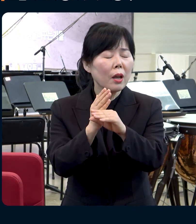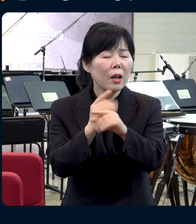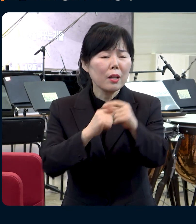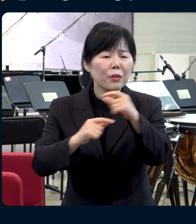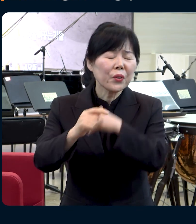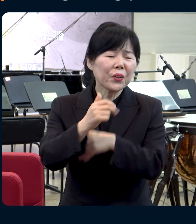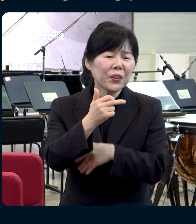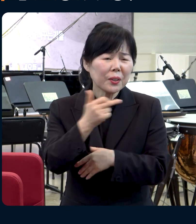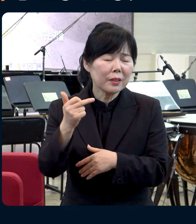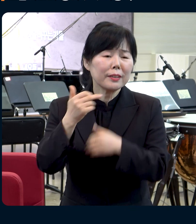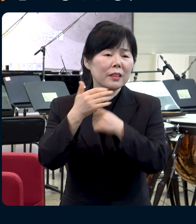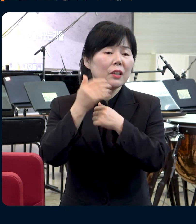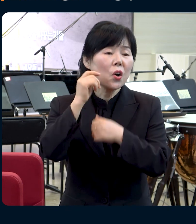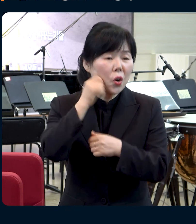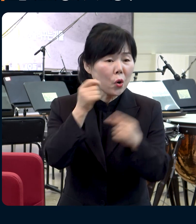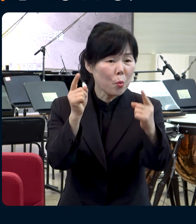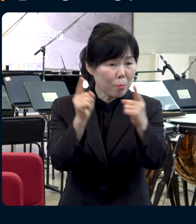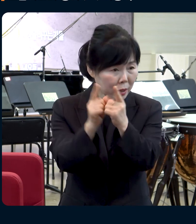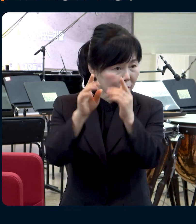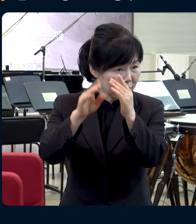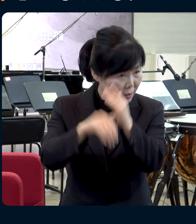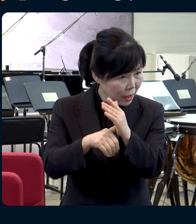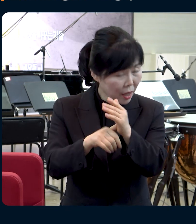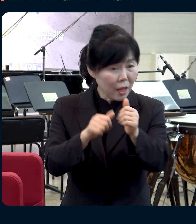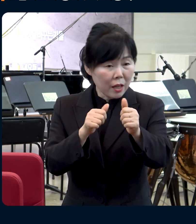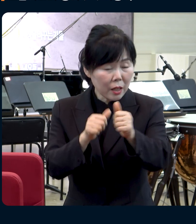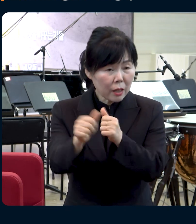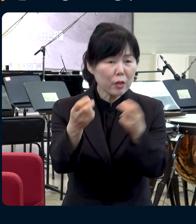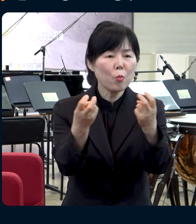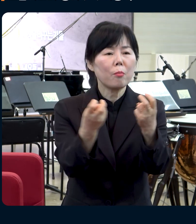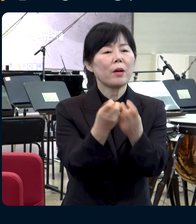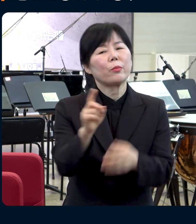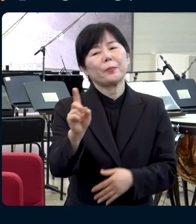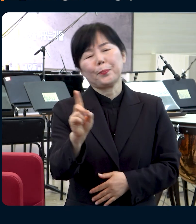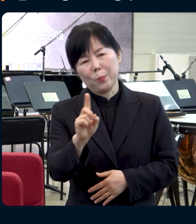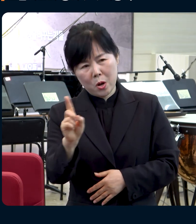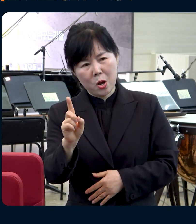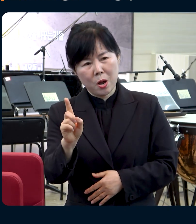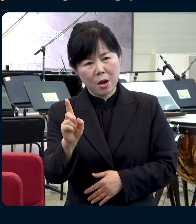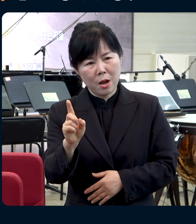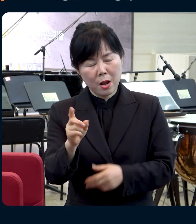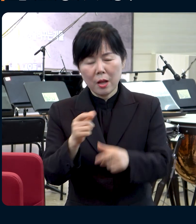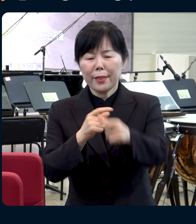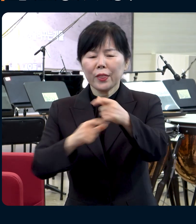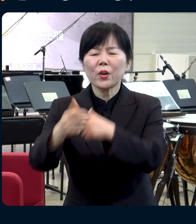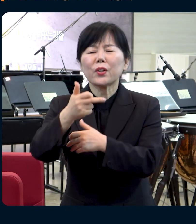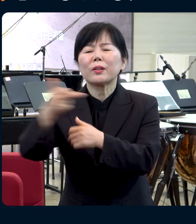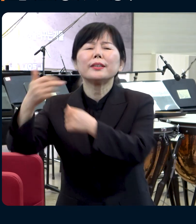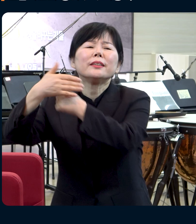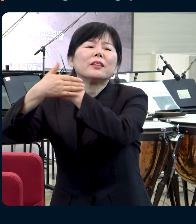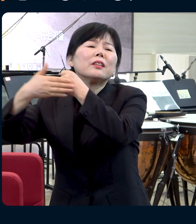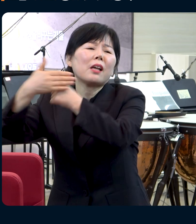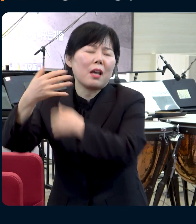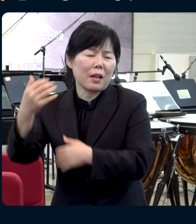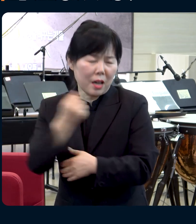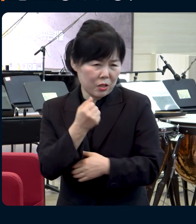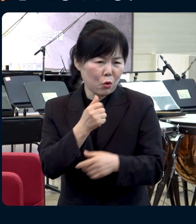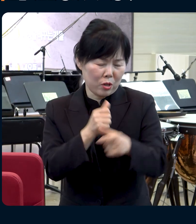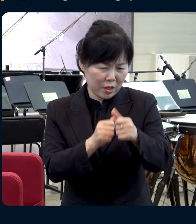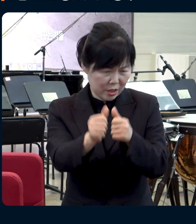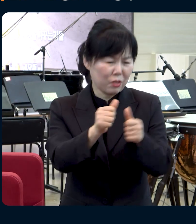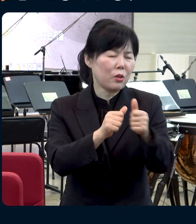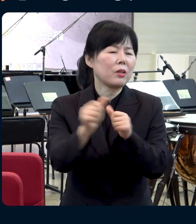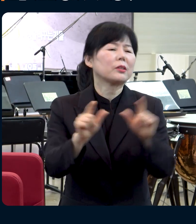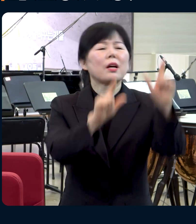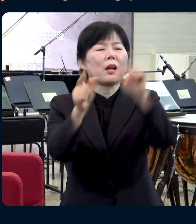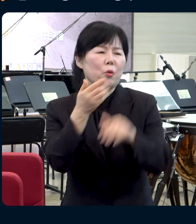풍랑과 더 큰 어려움이 찾아올 때 그것을 이겨낼 수 있는 것은요, 더 큰 은혜로 이겨낼 수 있는 것입니다.